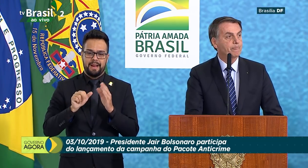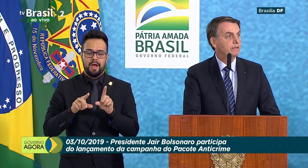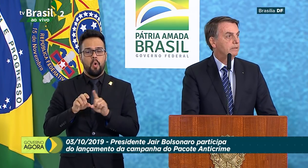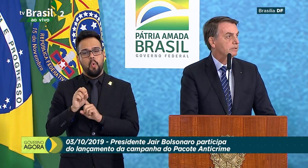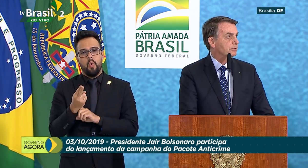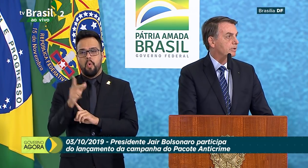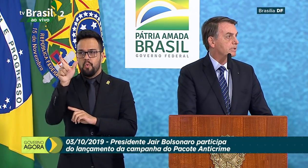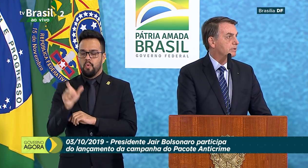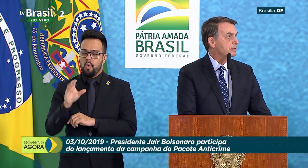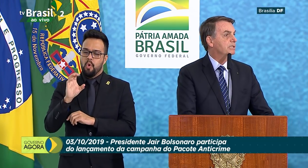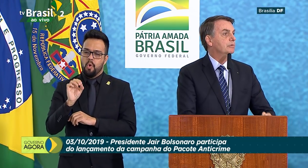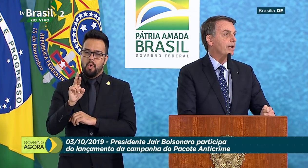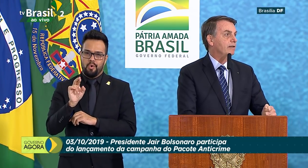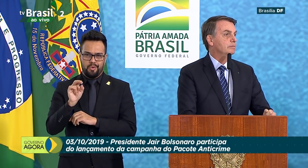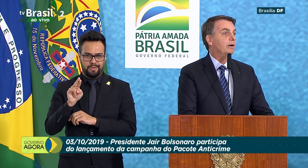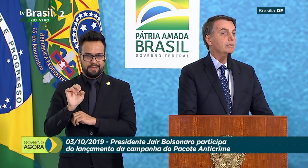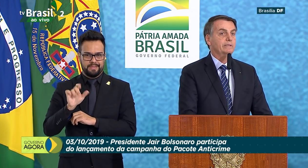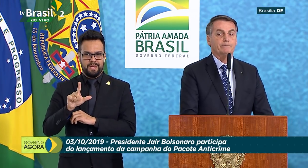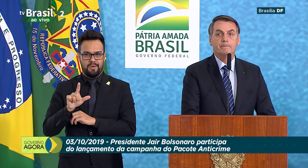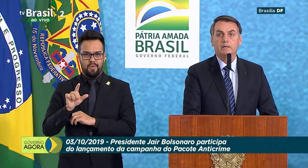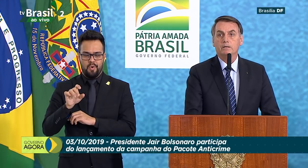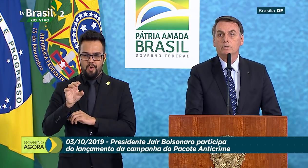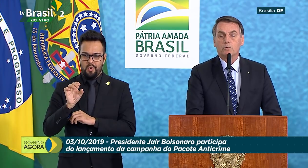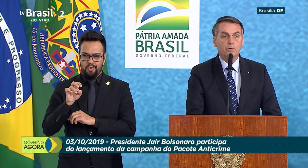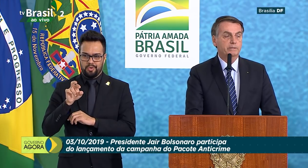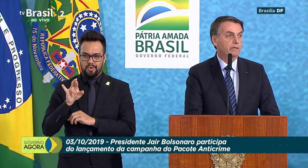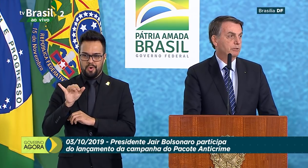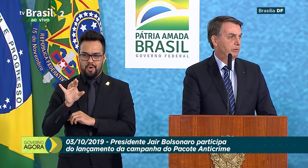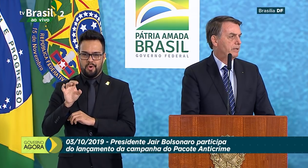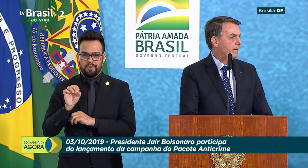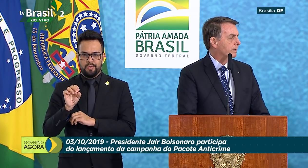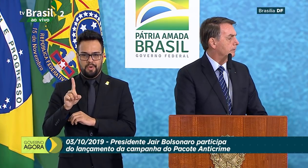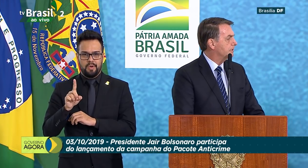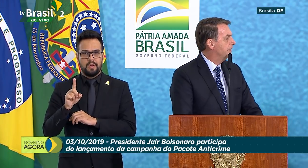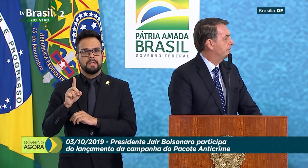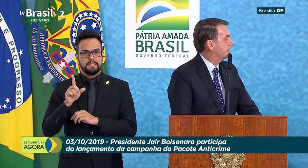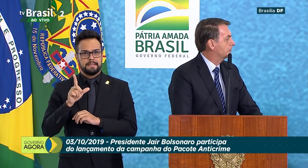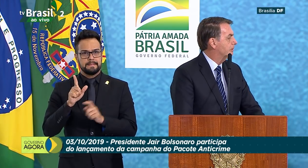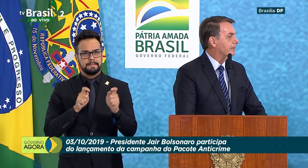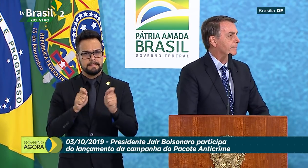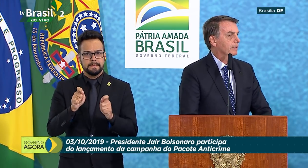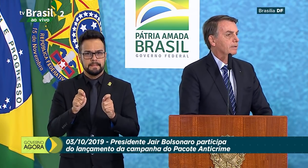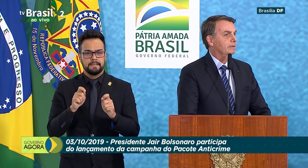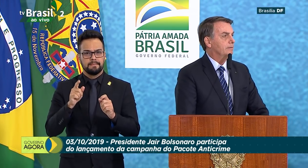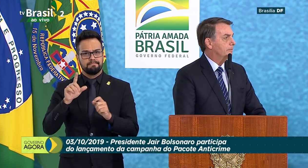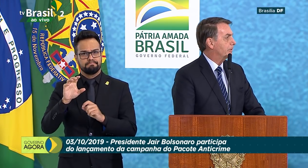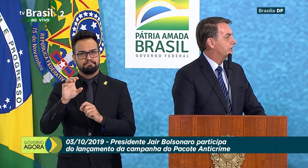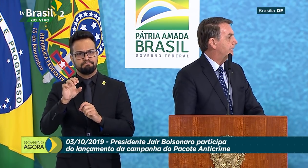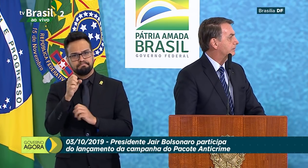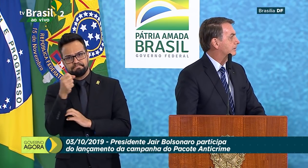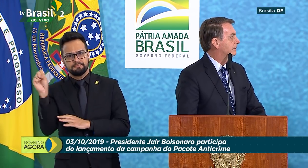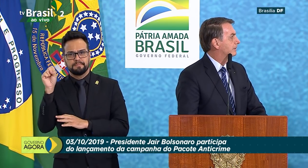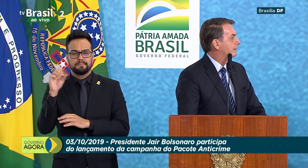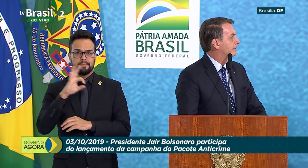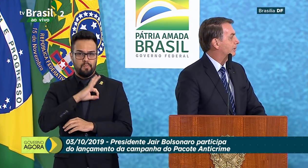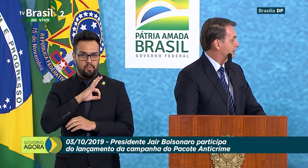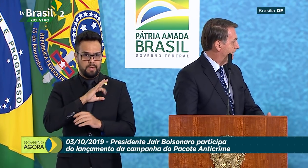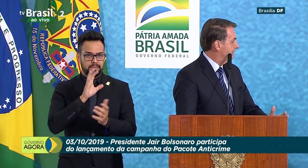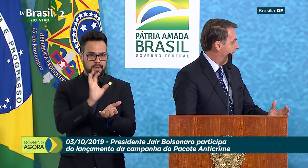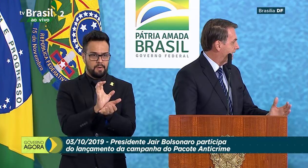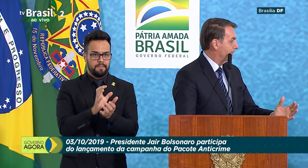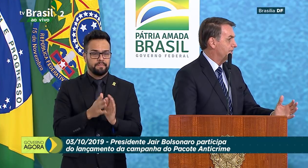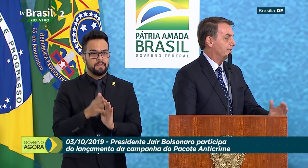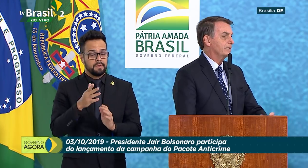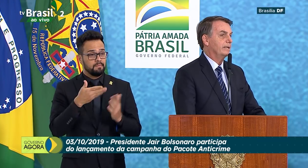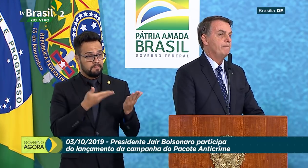Fraga, que sozinhos segurava uma onda contra os policiais. Inclusive, Sérgio Moro, um